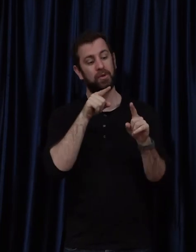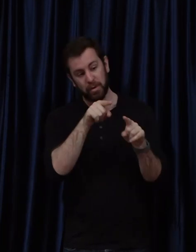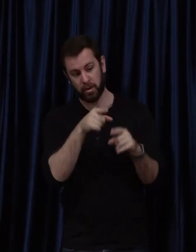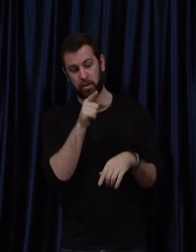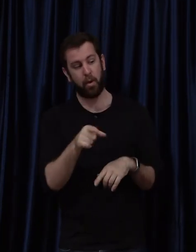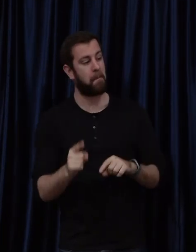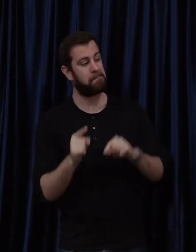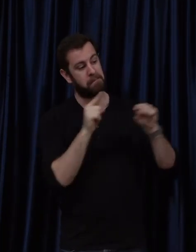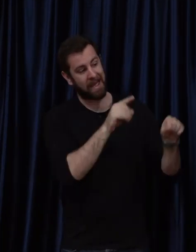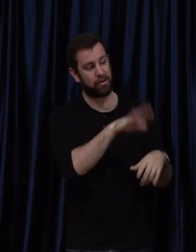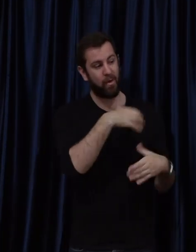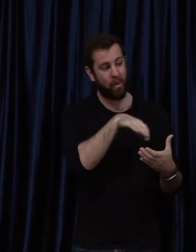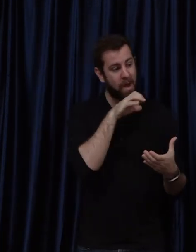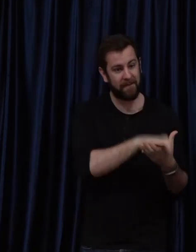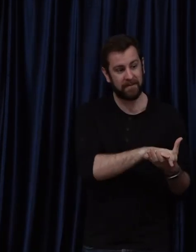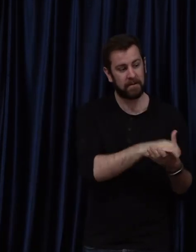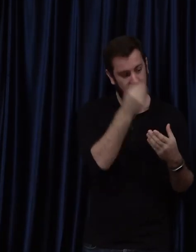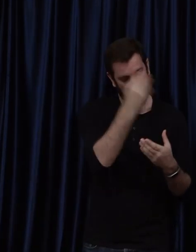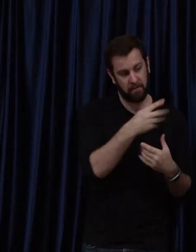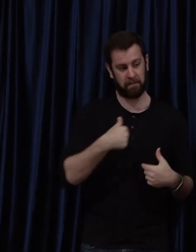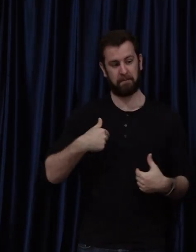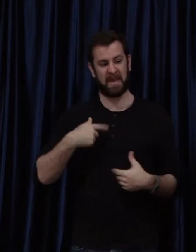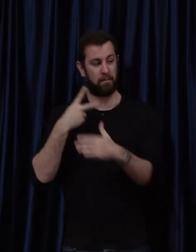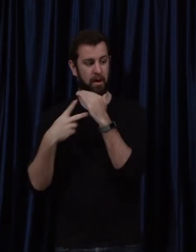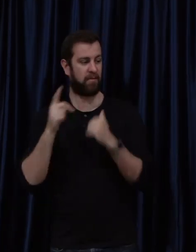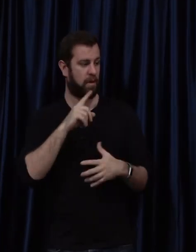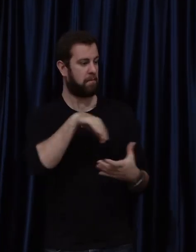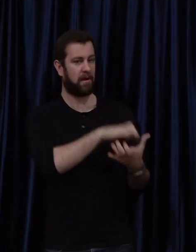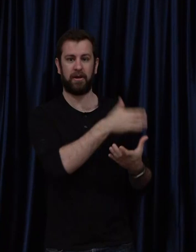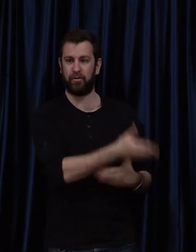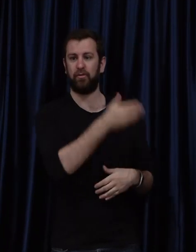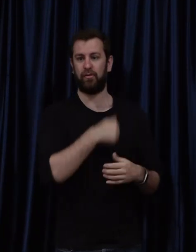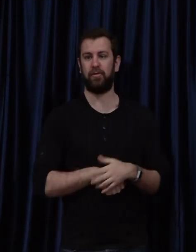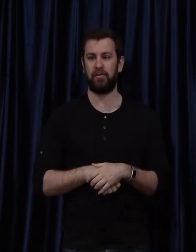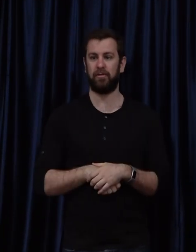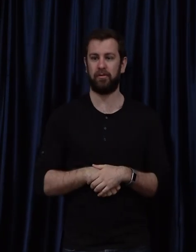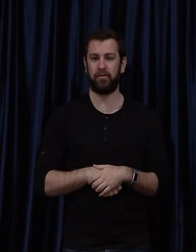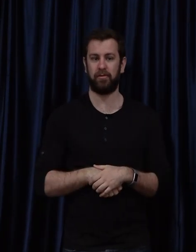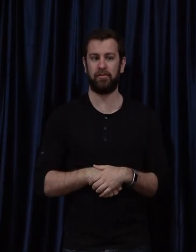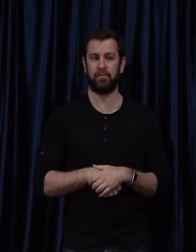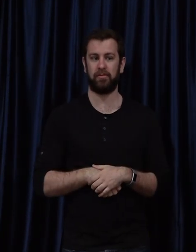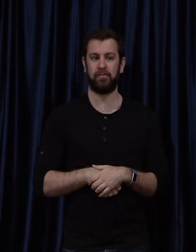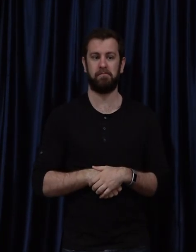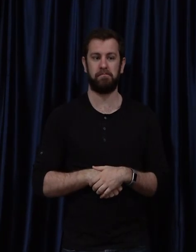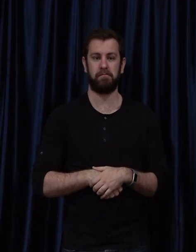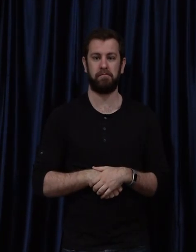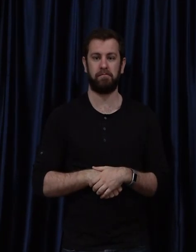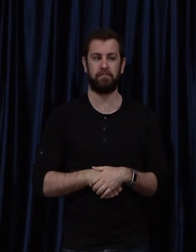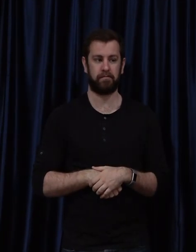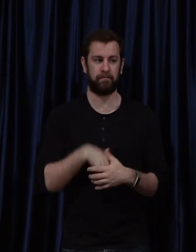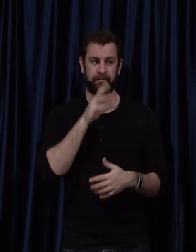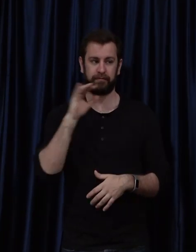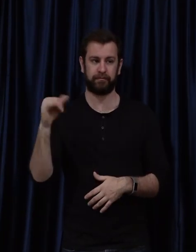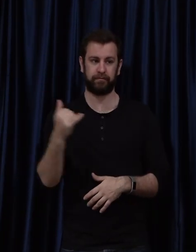spouse and tell her. وفي هذا من الحكمة أن ما يقع بين الزوجين